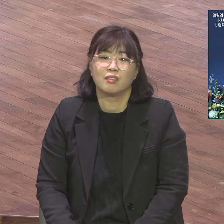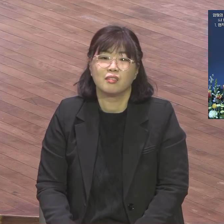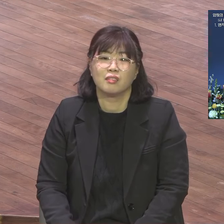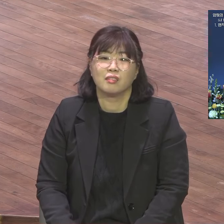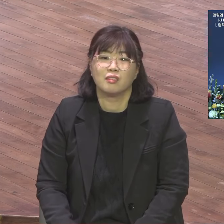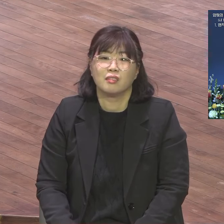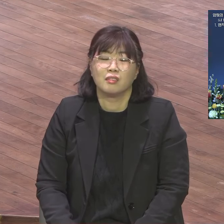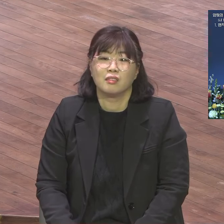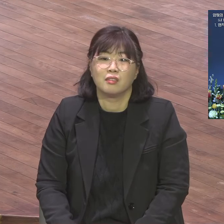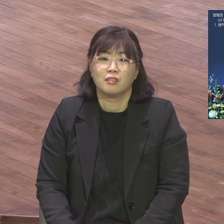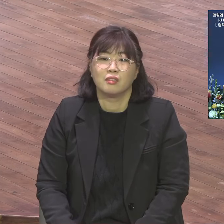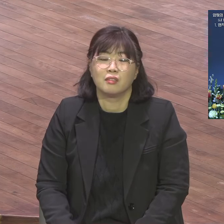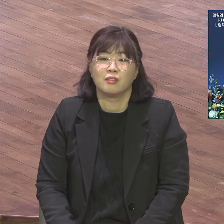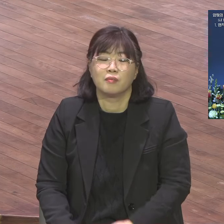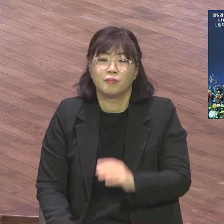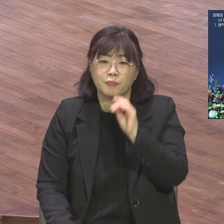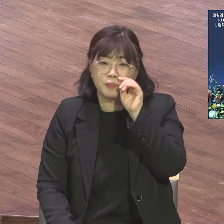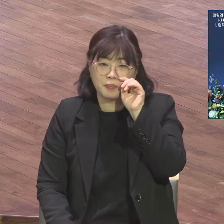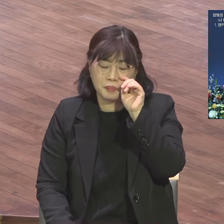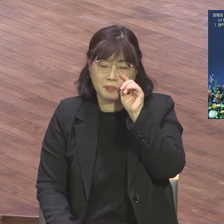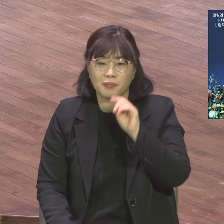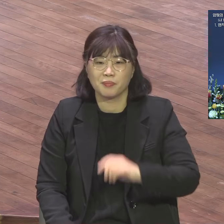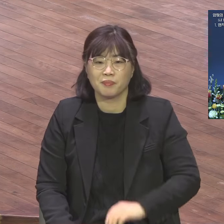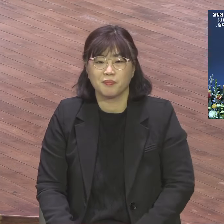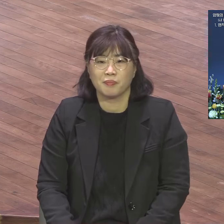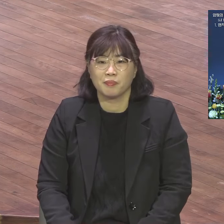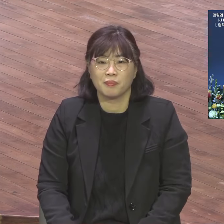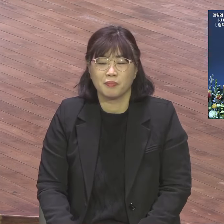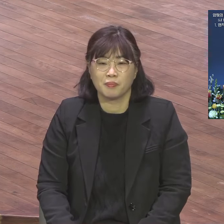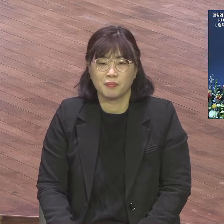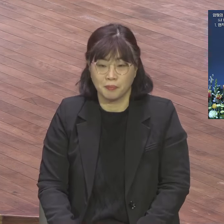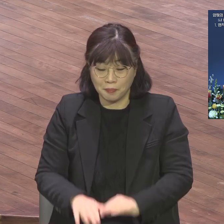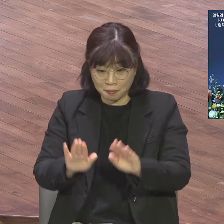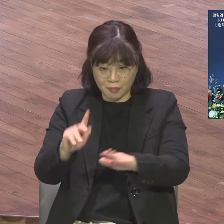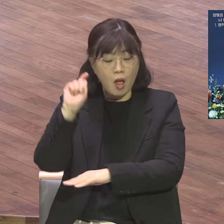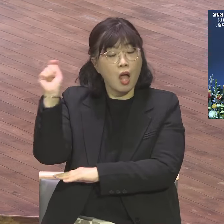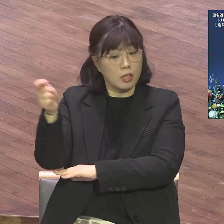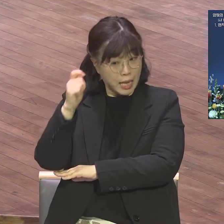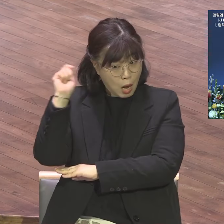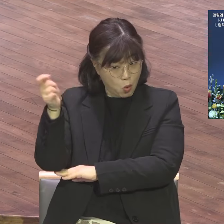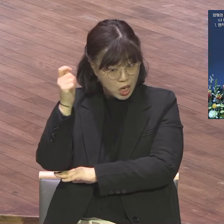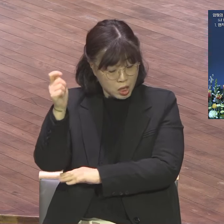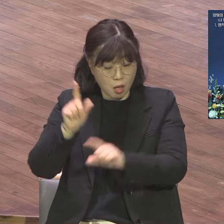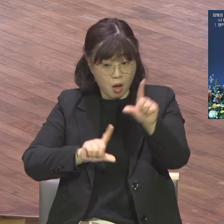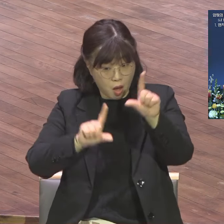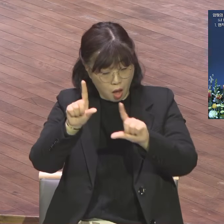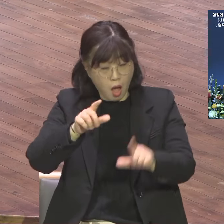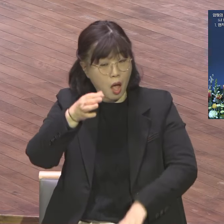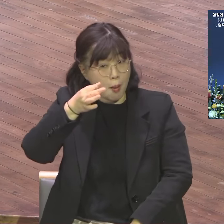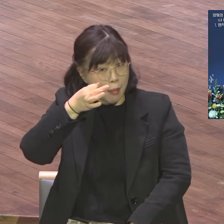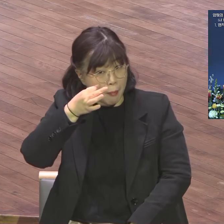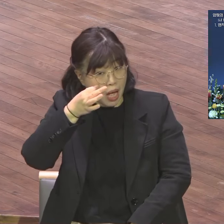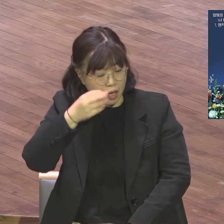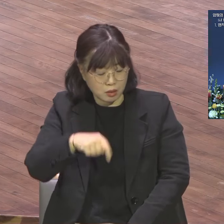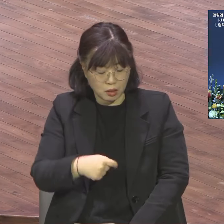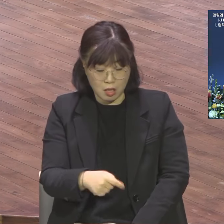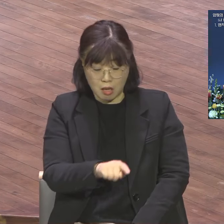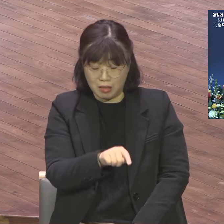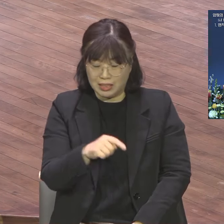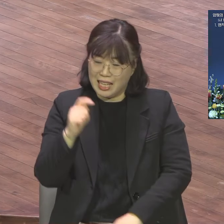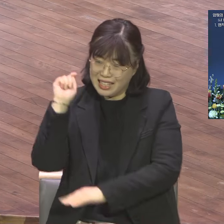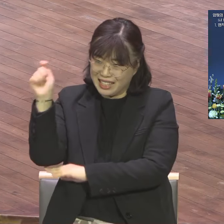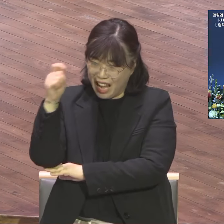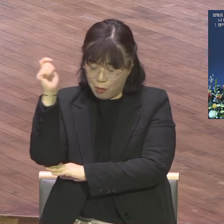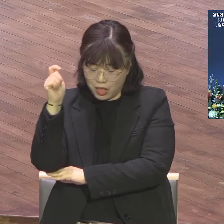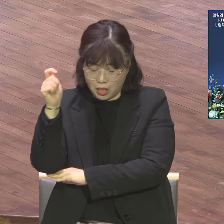죽이려고 결사대를 조기해가지고 그야말로 추격하는 사울왕 아이 추격하다 좀 이제 굴에다가 쉬게